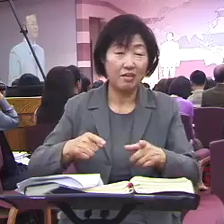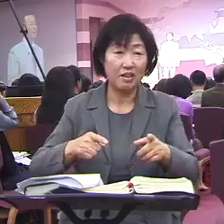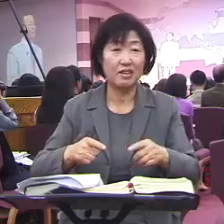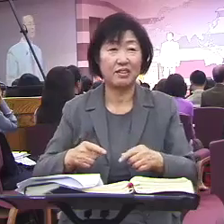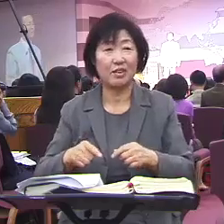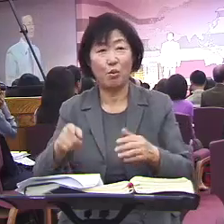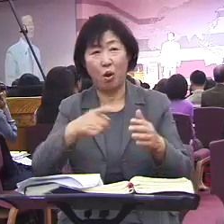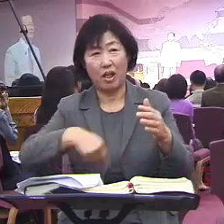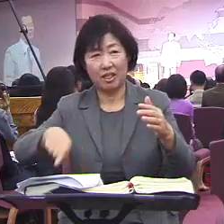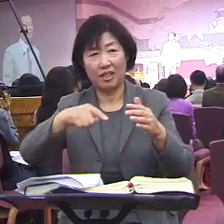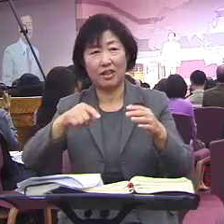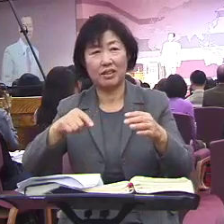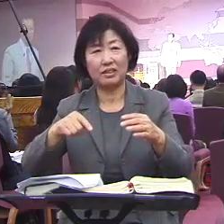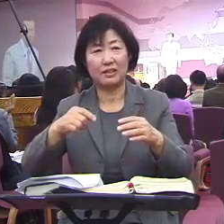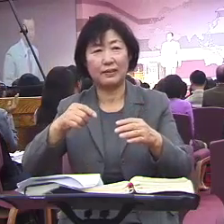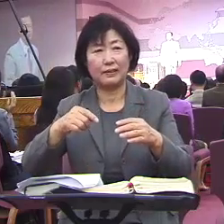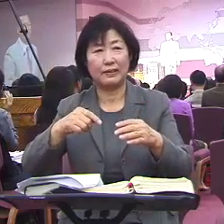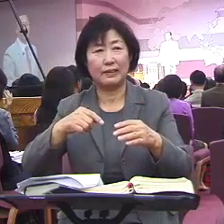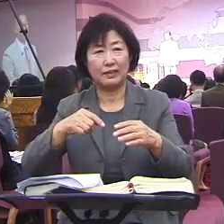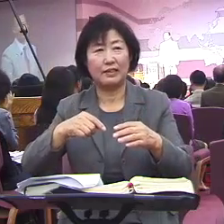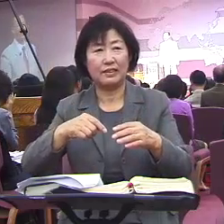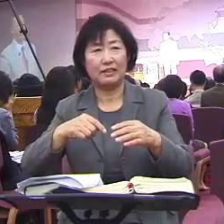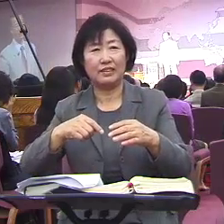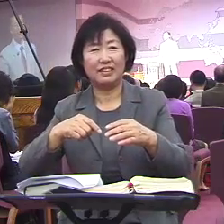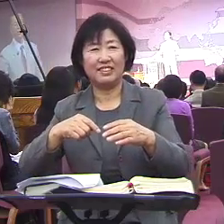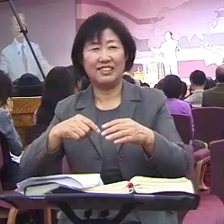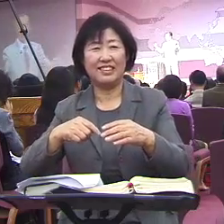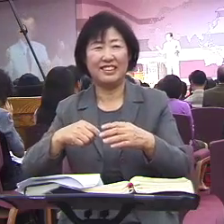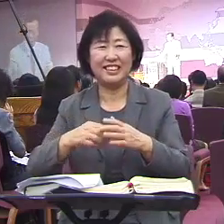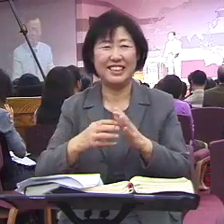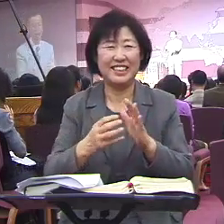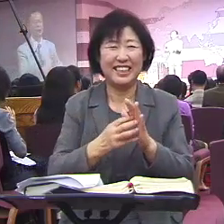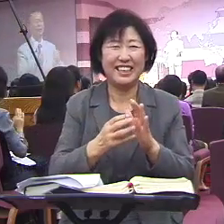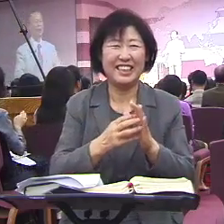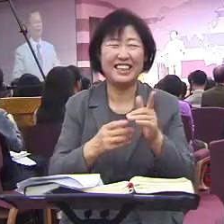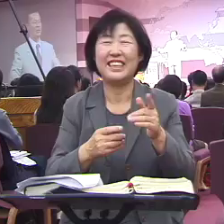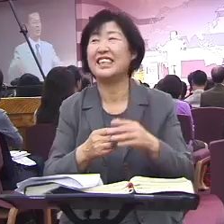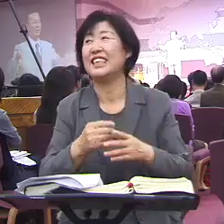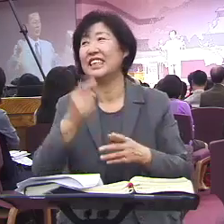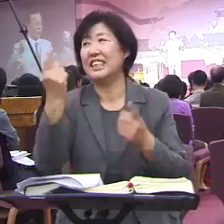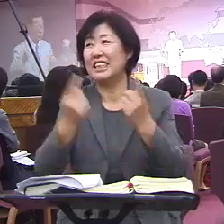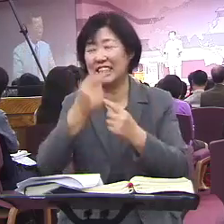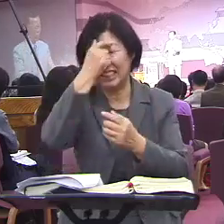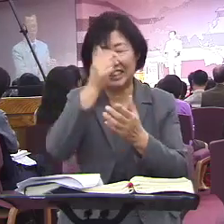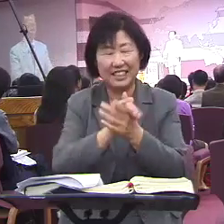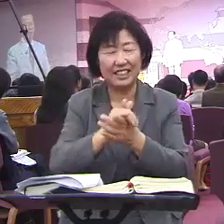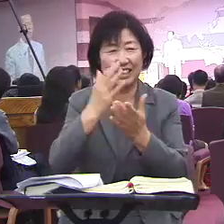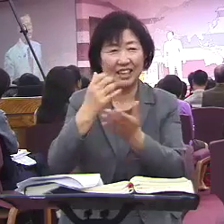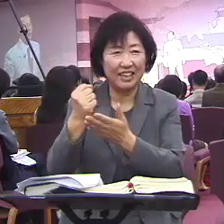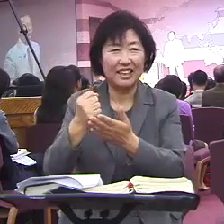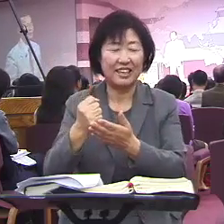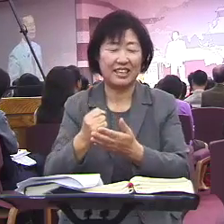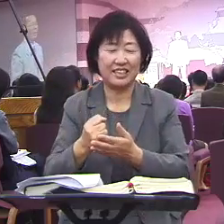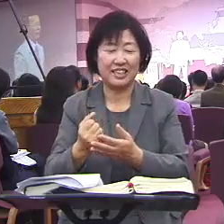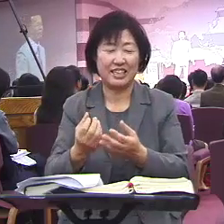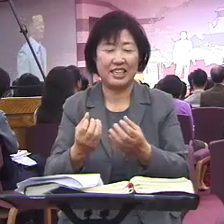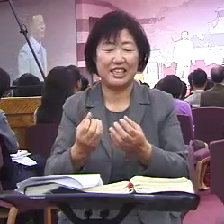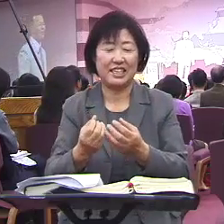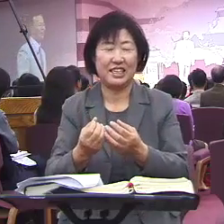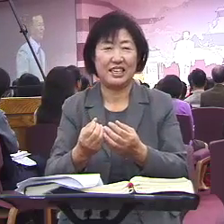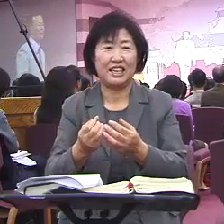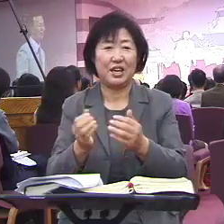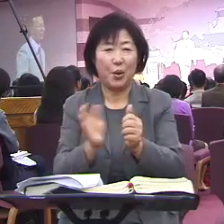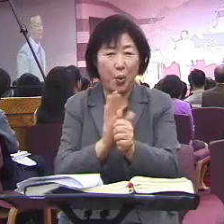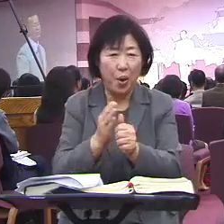없고 이제는 성령의 능력을 받고 형제들의 기도를 받고 축복을 받고